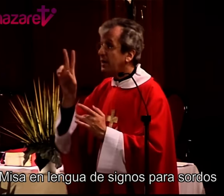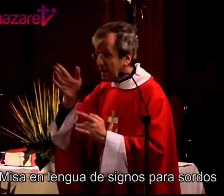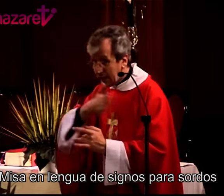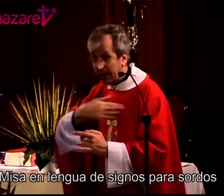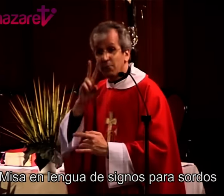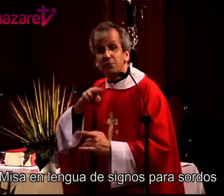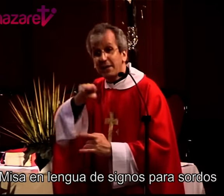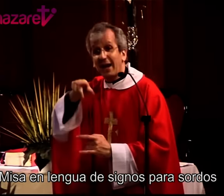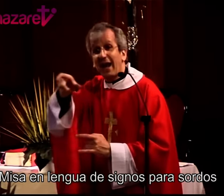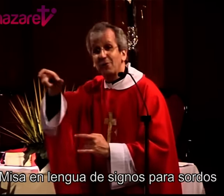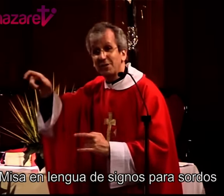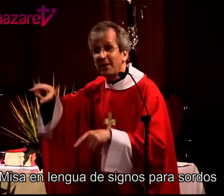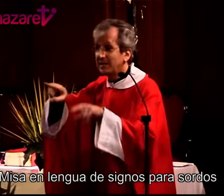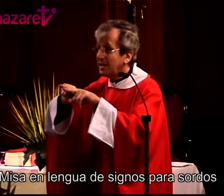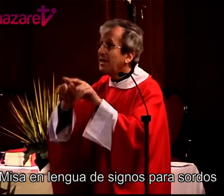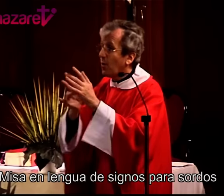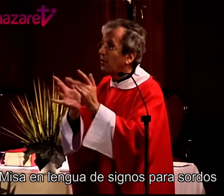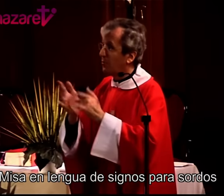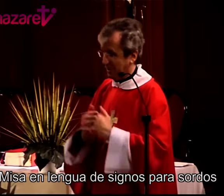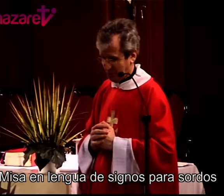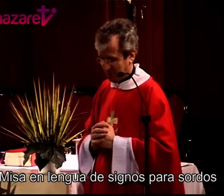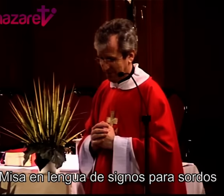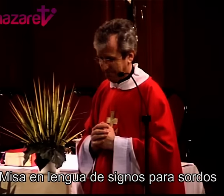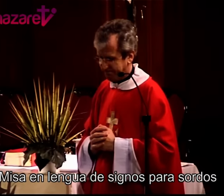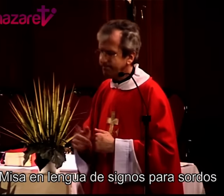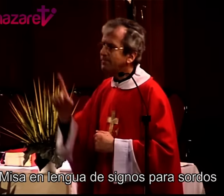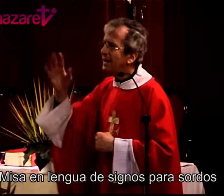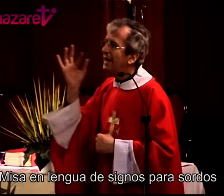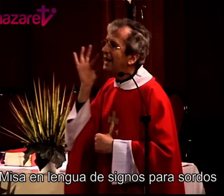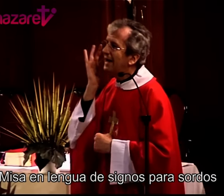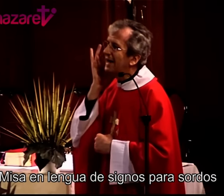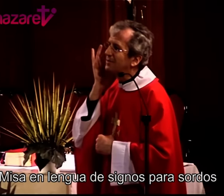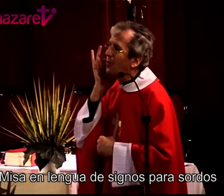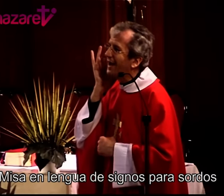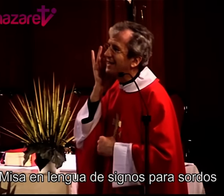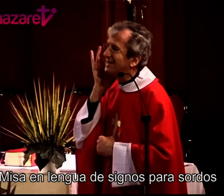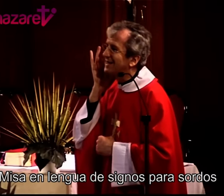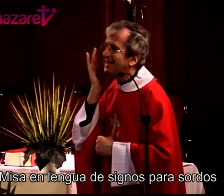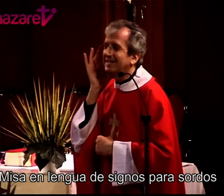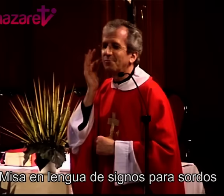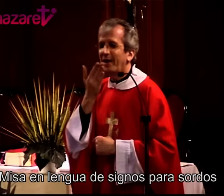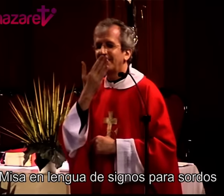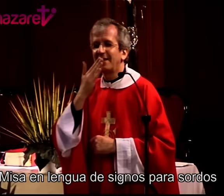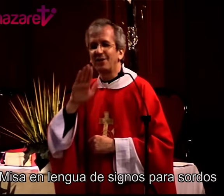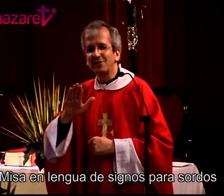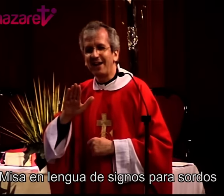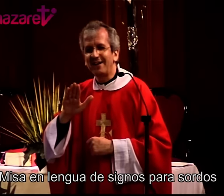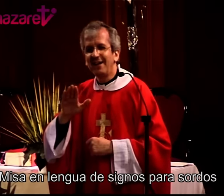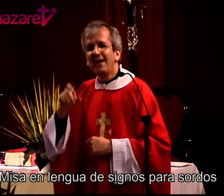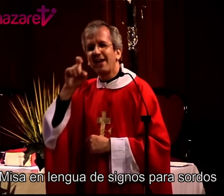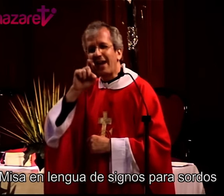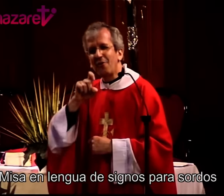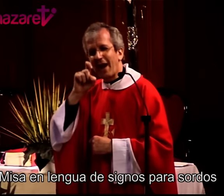Jesús y queremos mirar a los demás igual como Jesús. Las mujeres, estas mujeres de